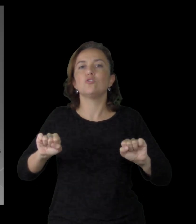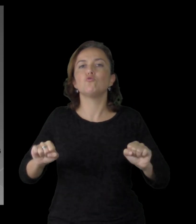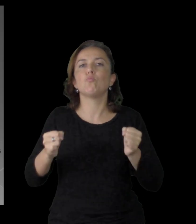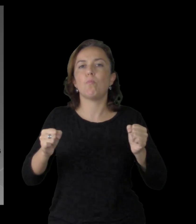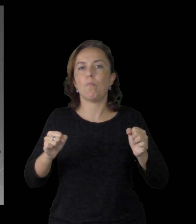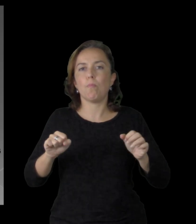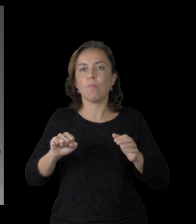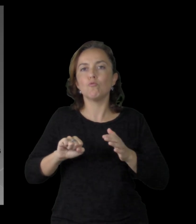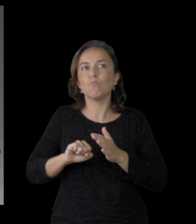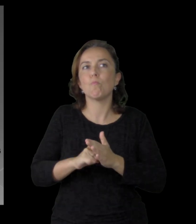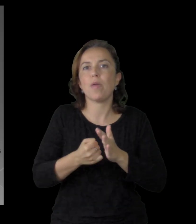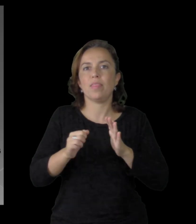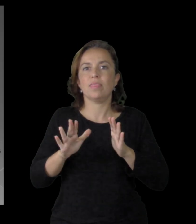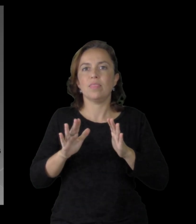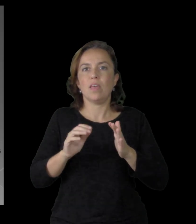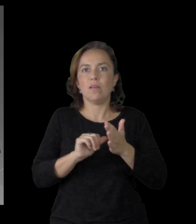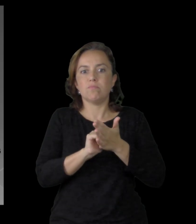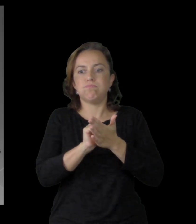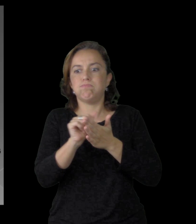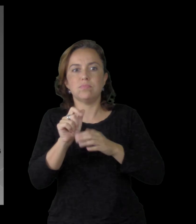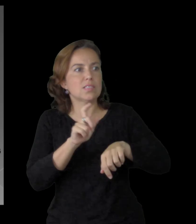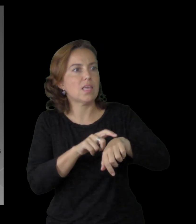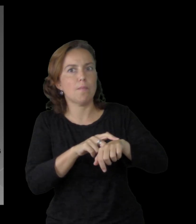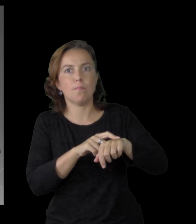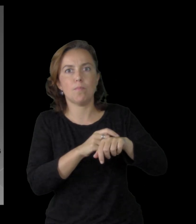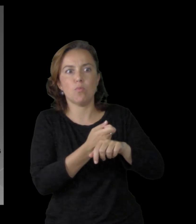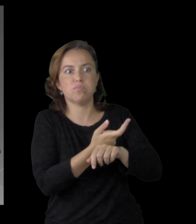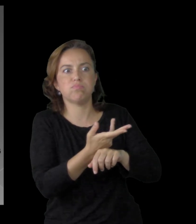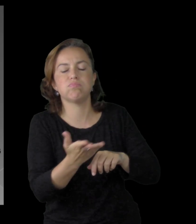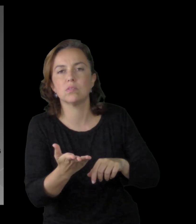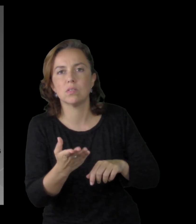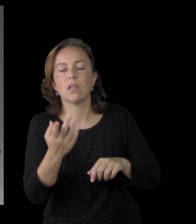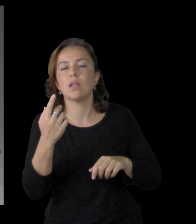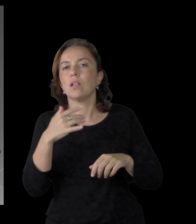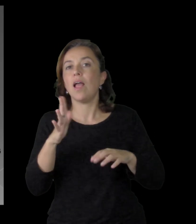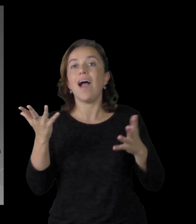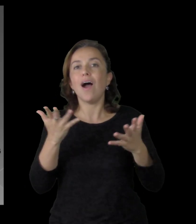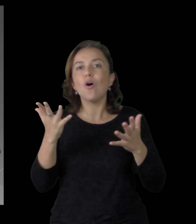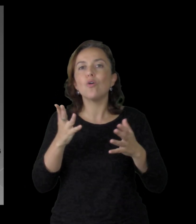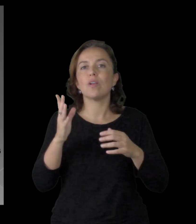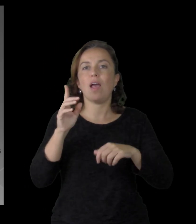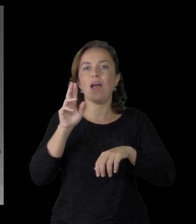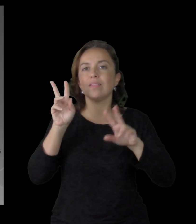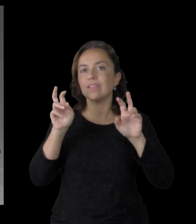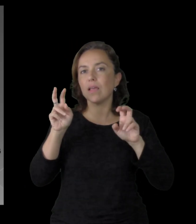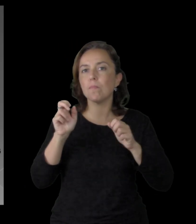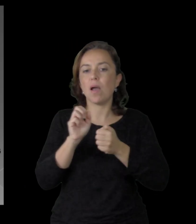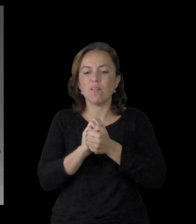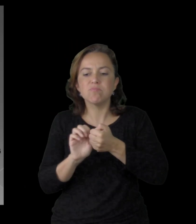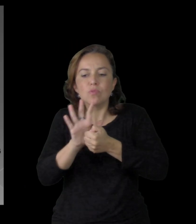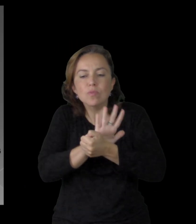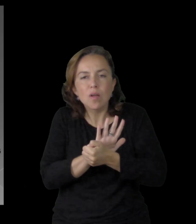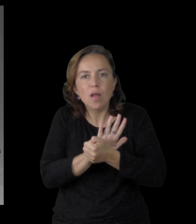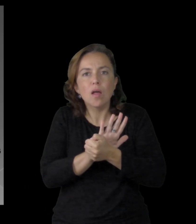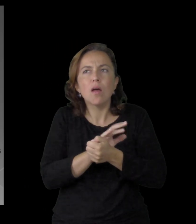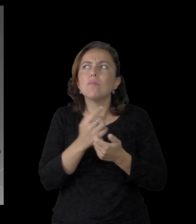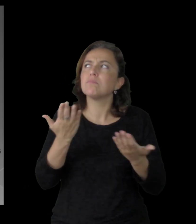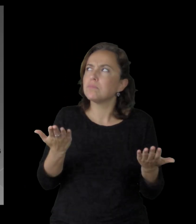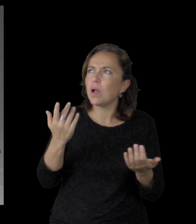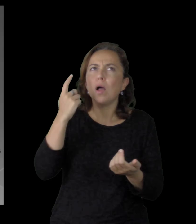el paso temporal. Con este tema de la cuarentena, del coronavirus, justamente ¿cuántos de nosotros estamos